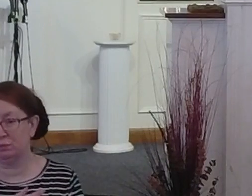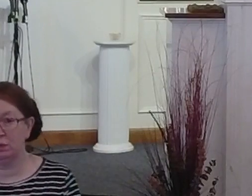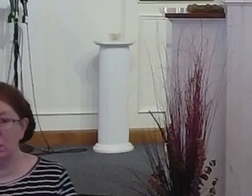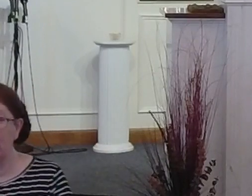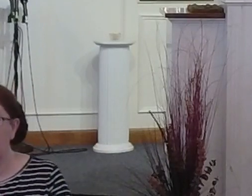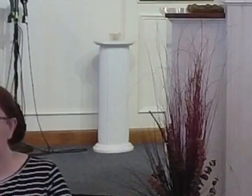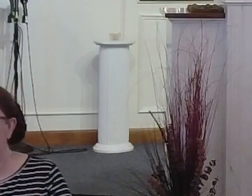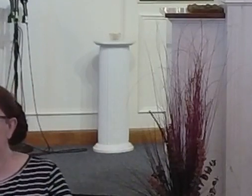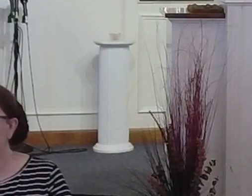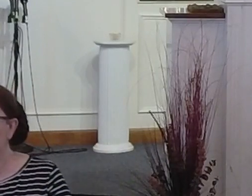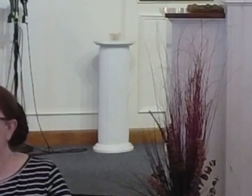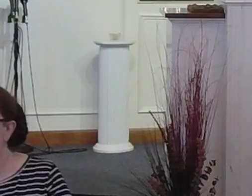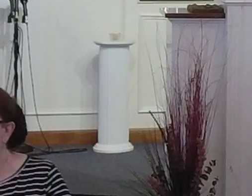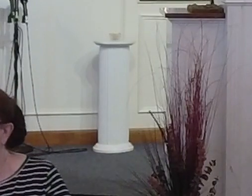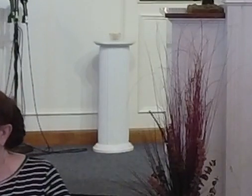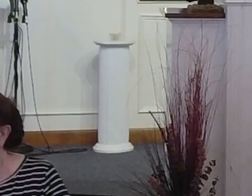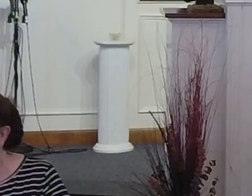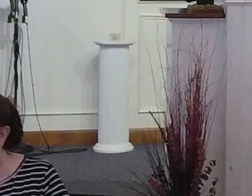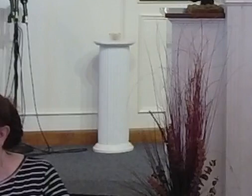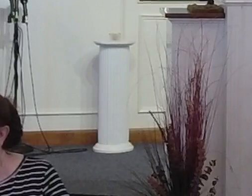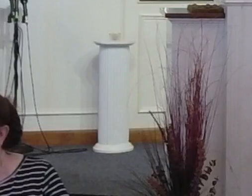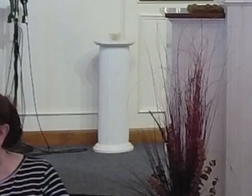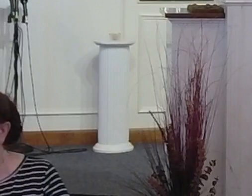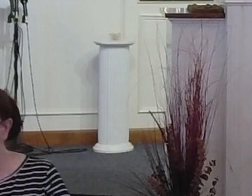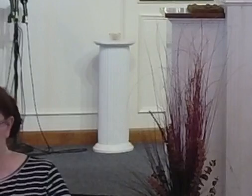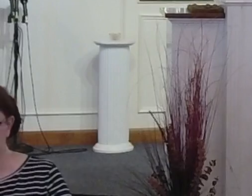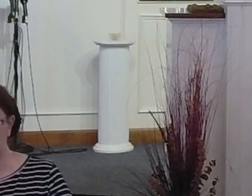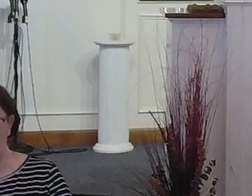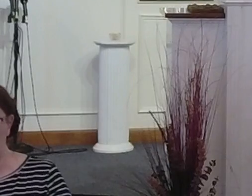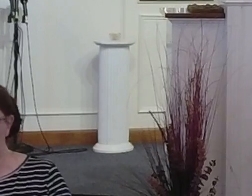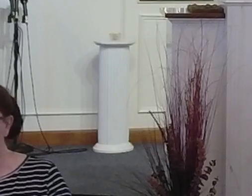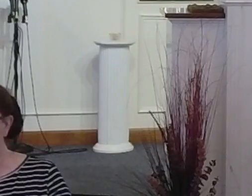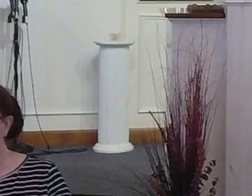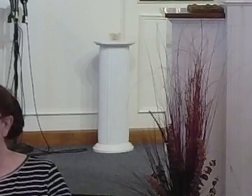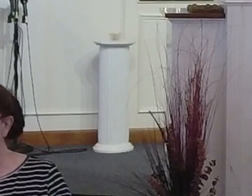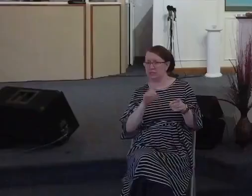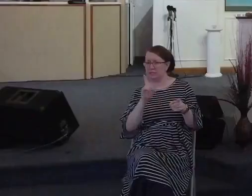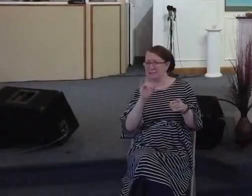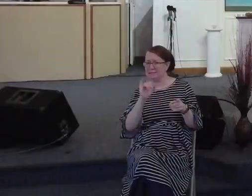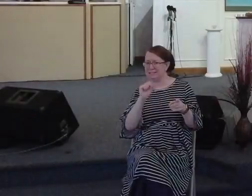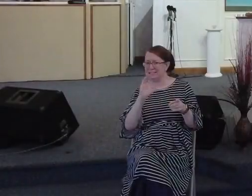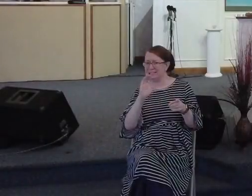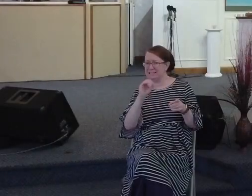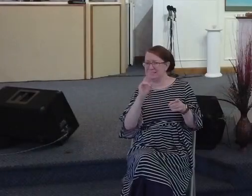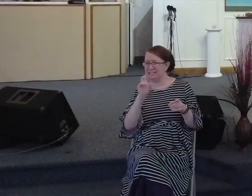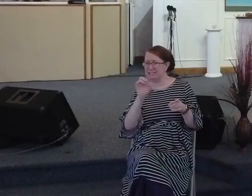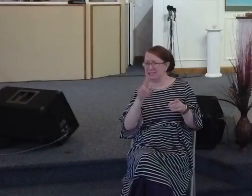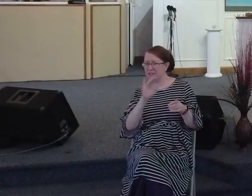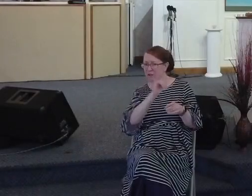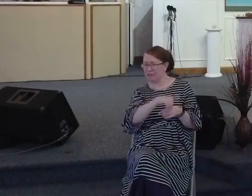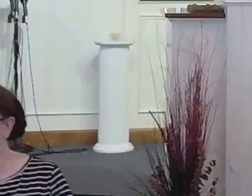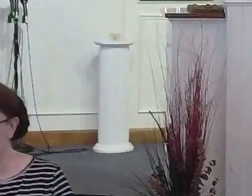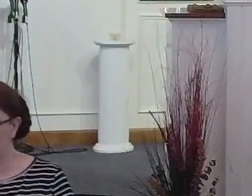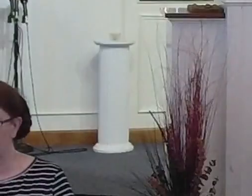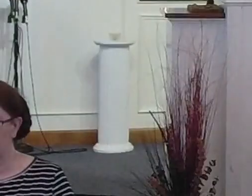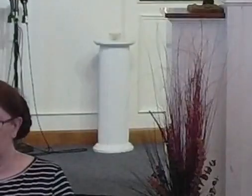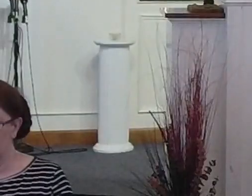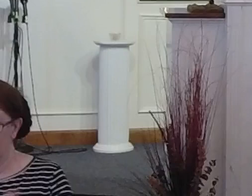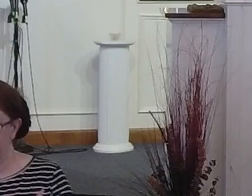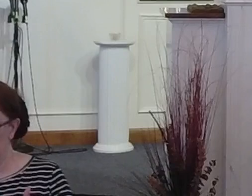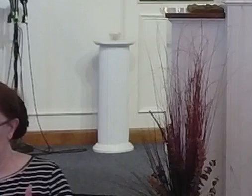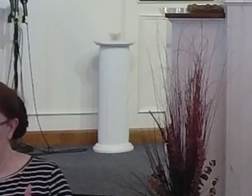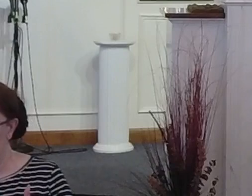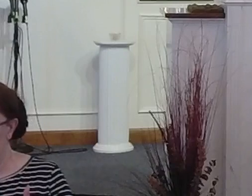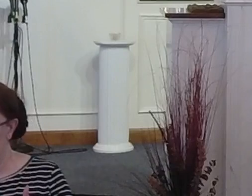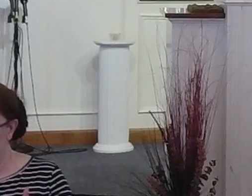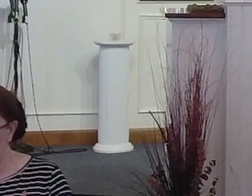Cosas que nosotros estamos descubriendo y nosotros los nombramos por la persona que lo descubrió y